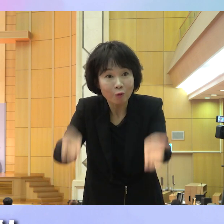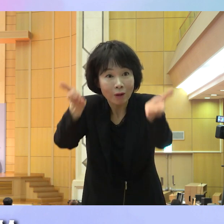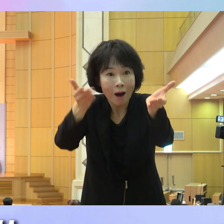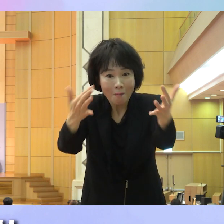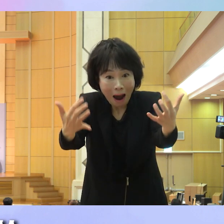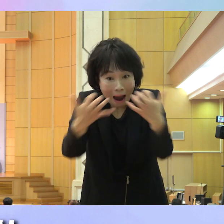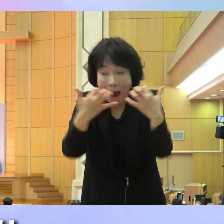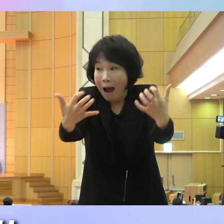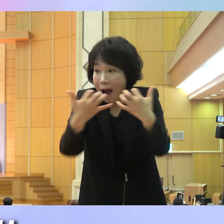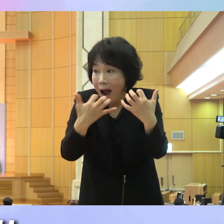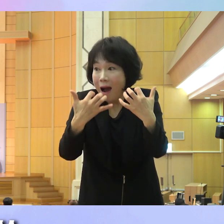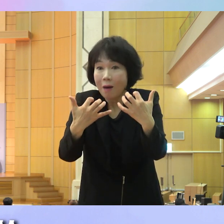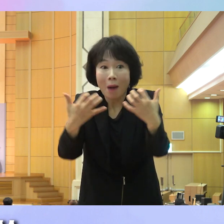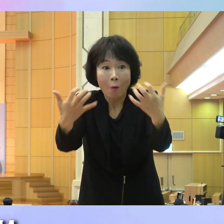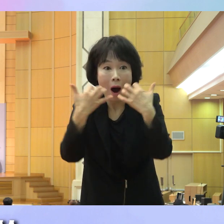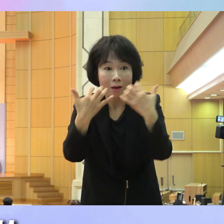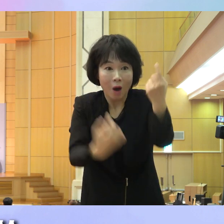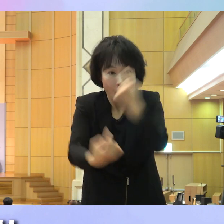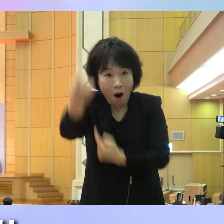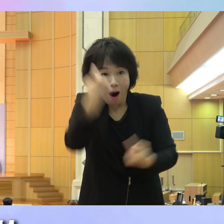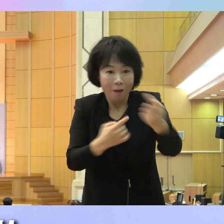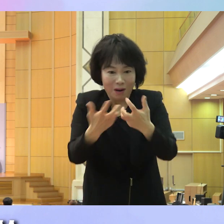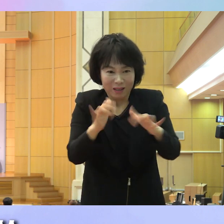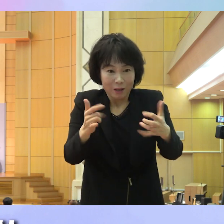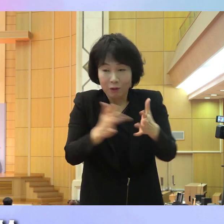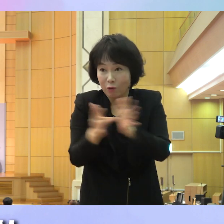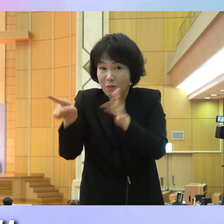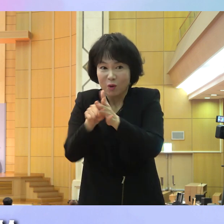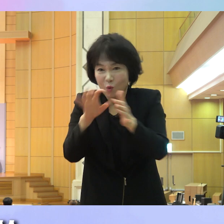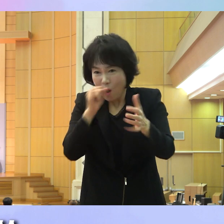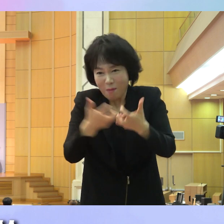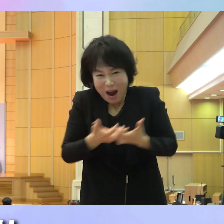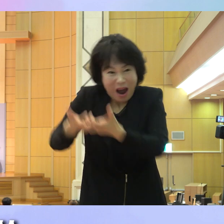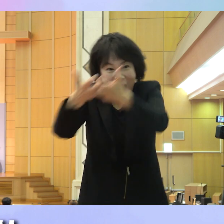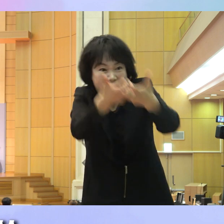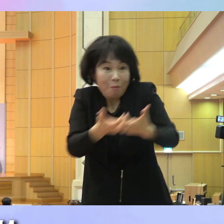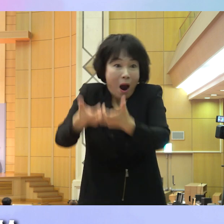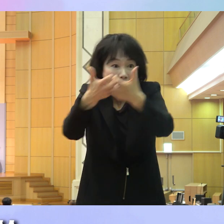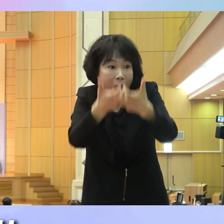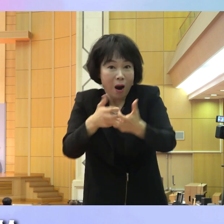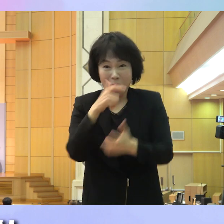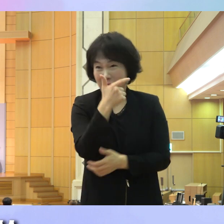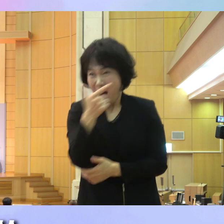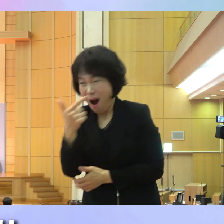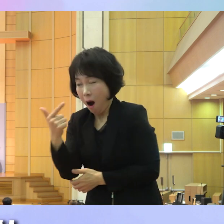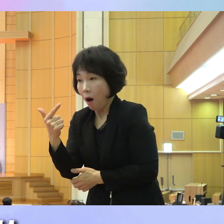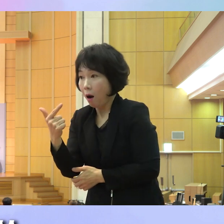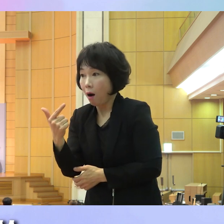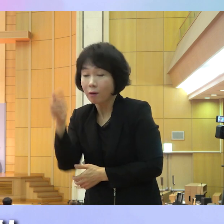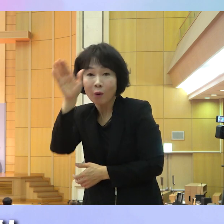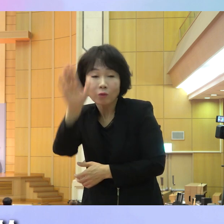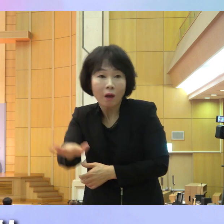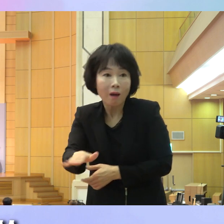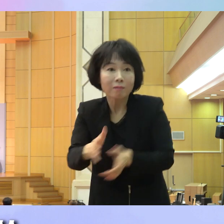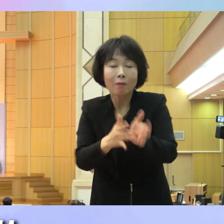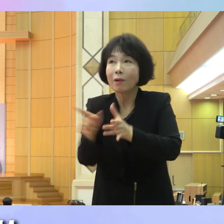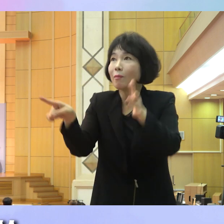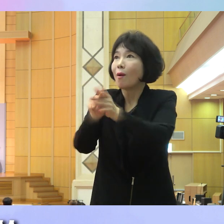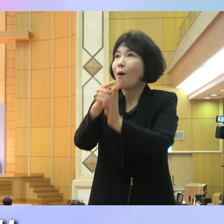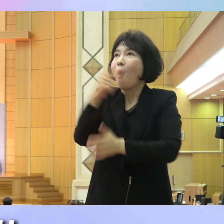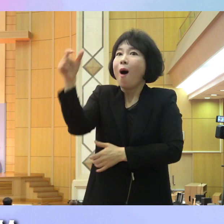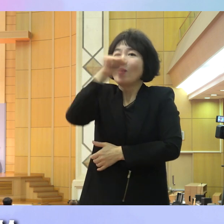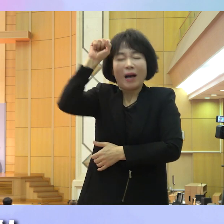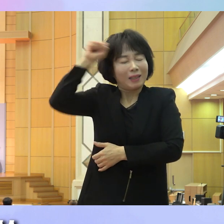정말 헤아릴 수 없을 만큼 인산이례를 이룰 정도로 엄청난 많은 사람들이 예수님을 따르고 예수님을